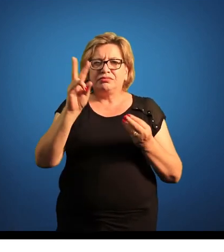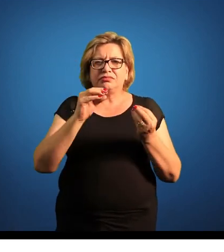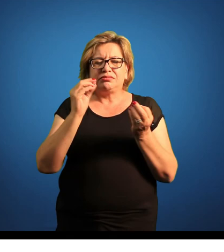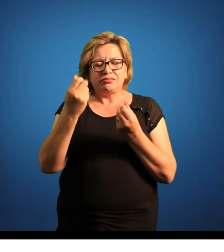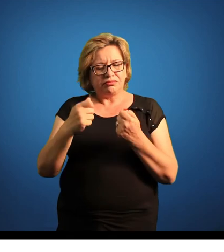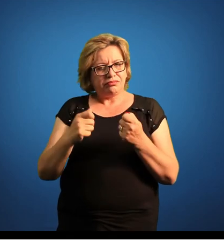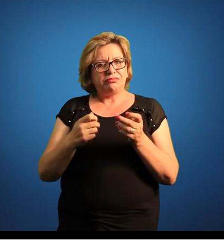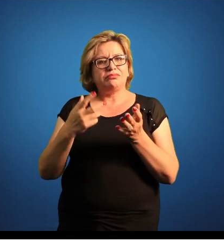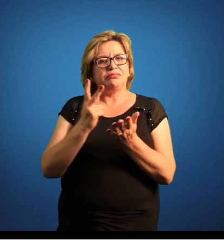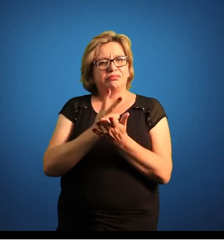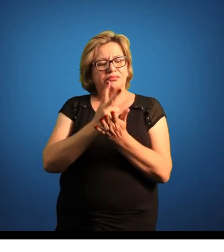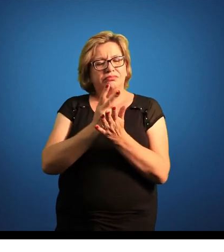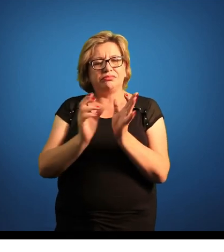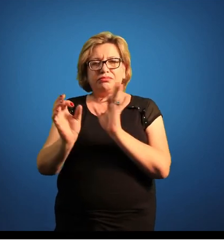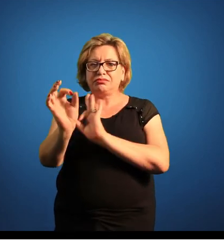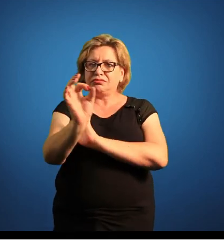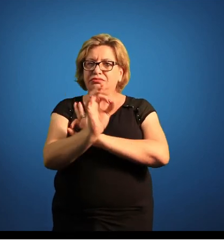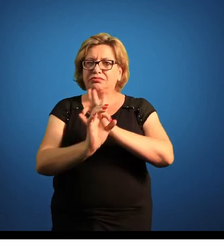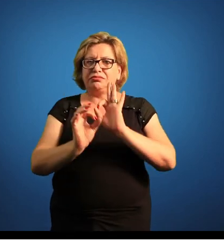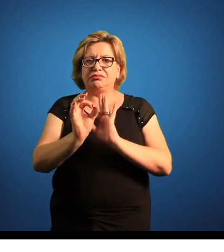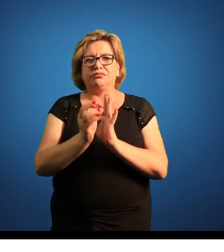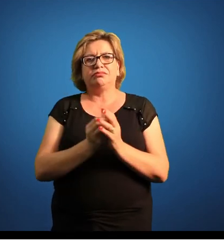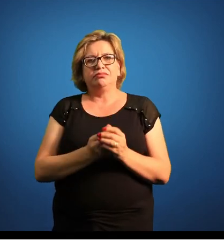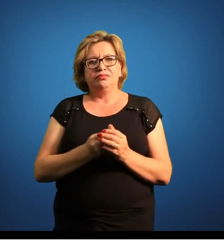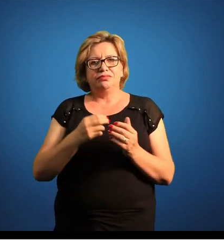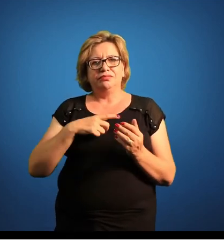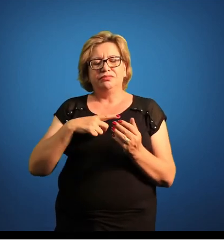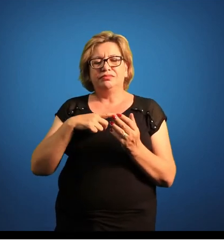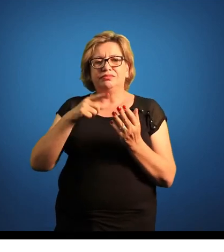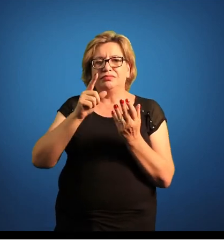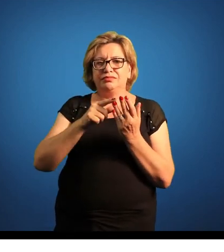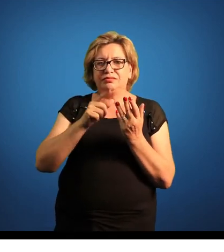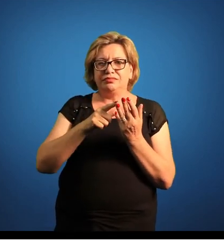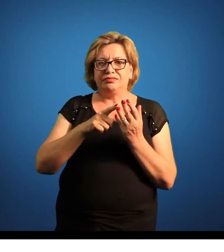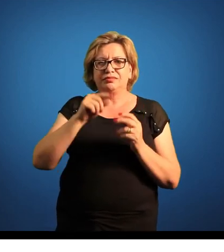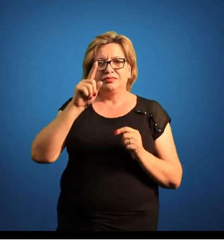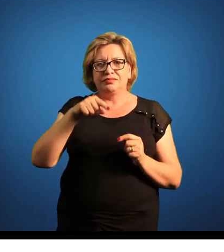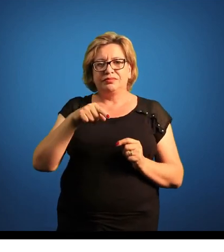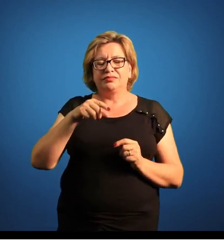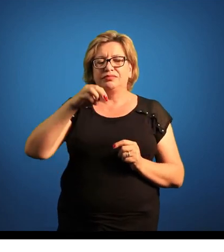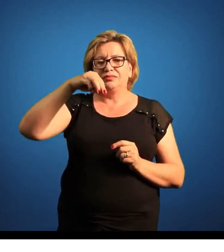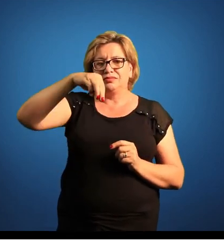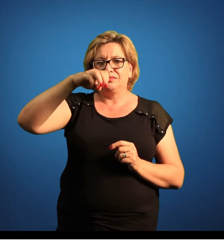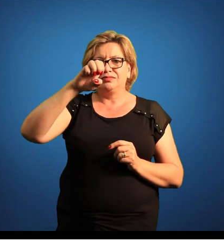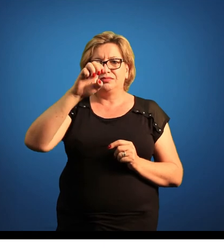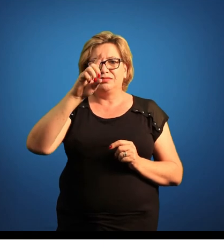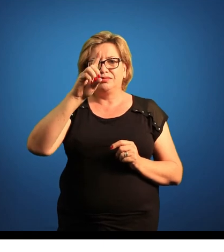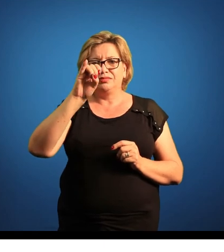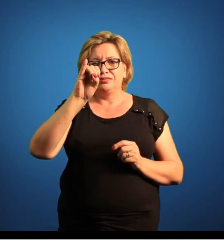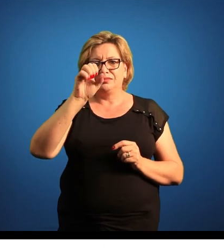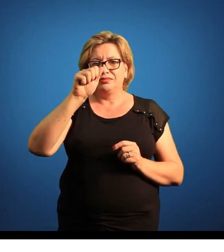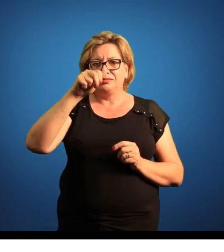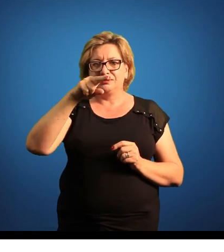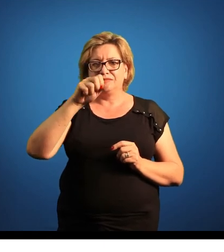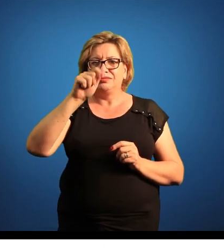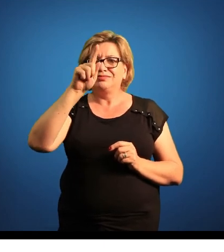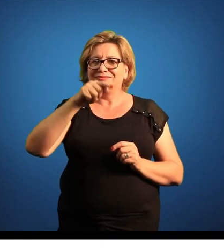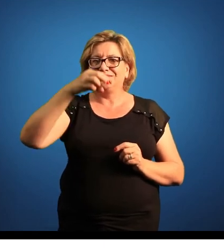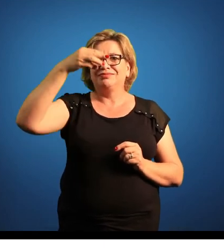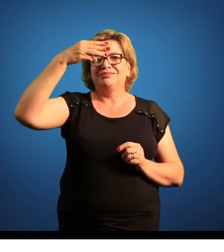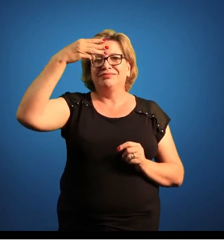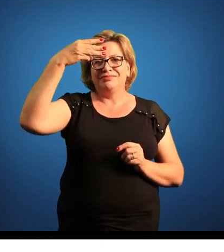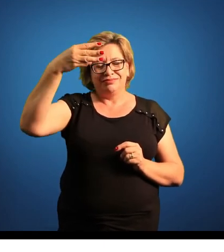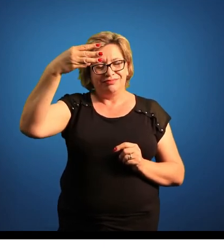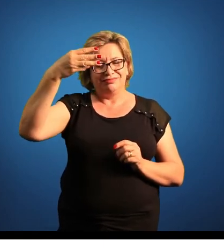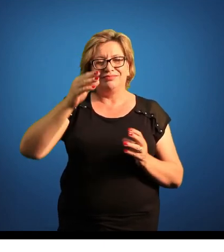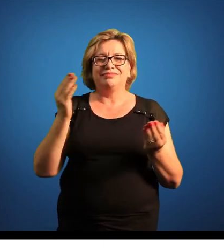de fórmula, né? A mediana é o número que está no meio, então aqui minha mediana é igual a 3.